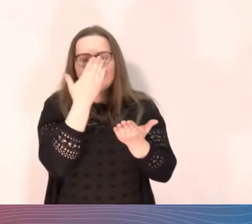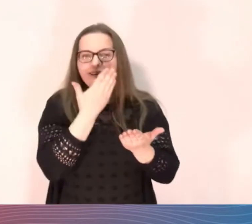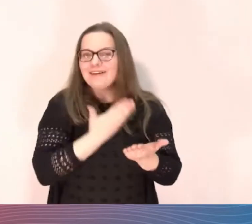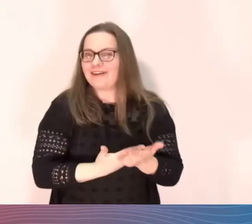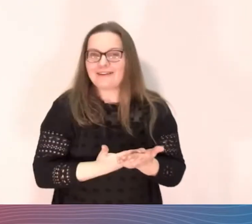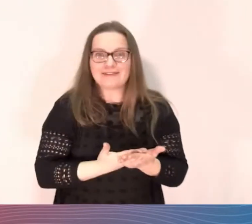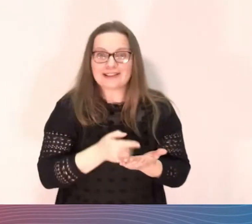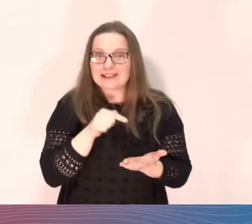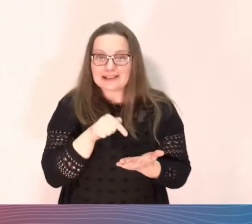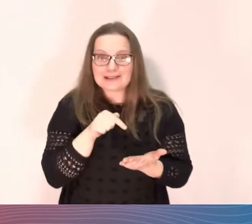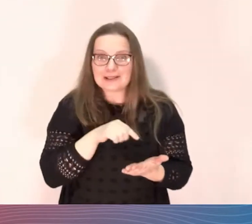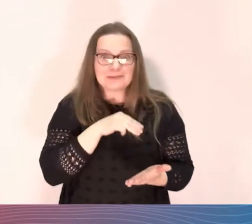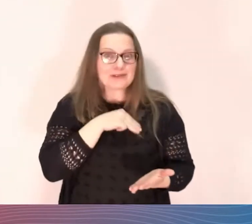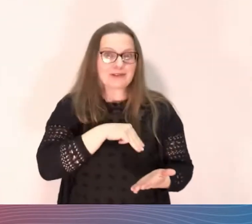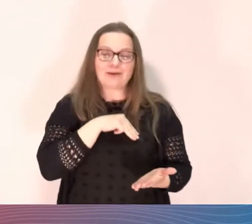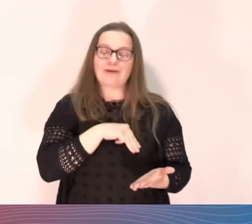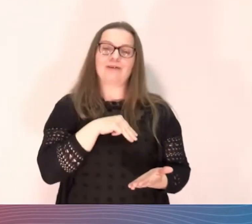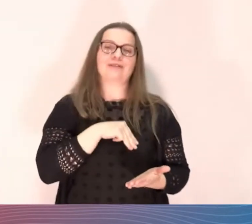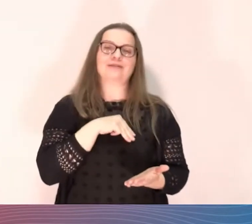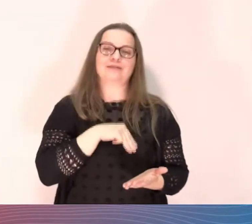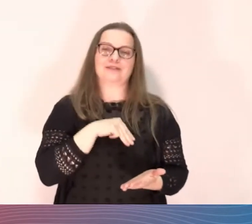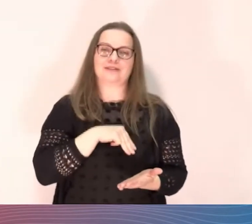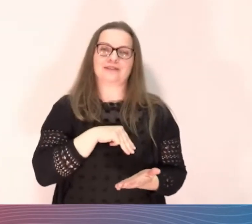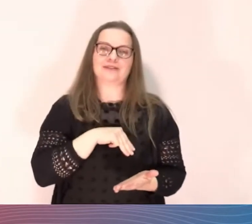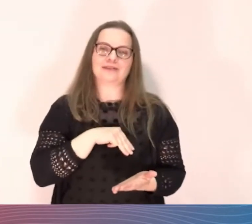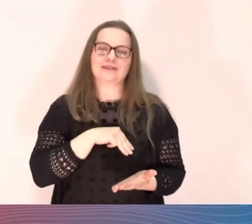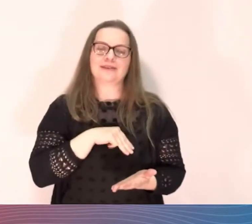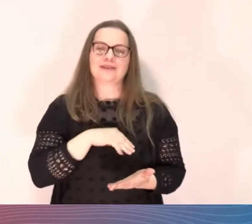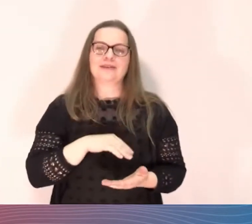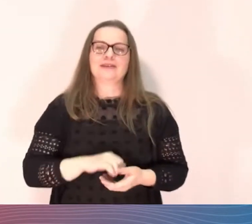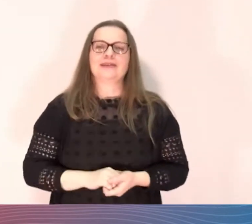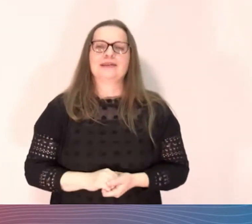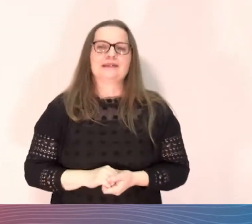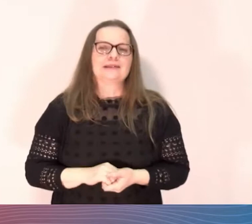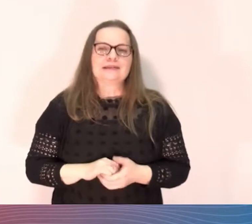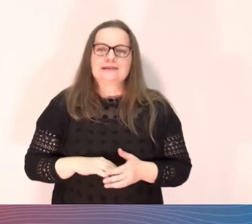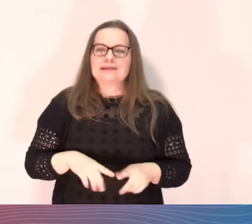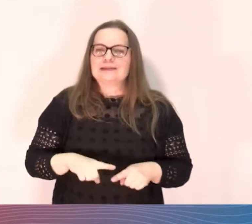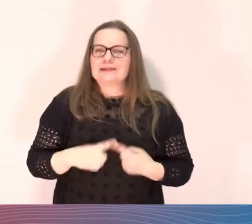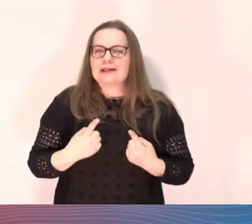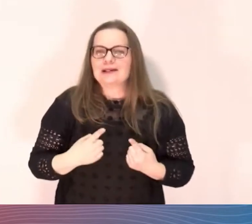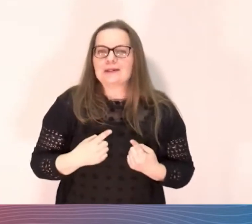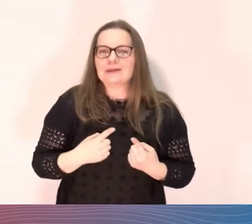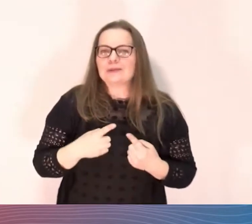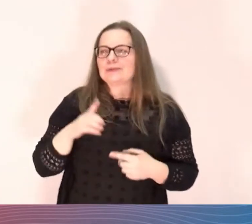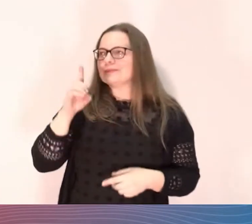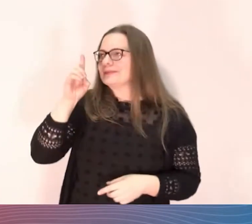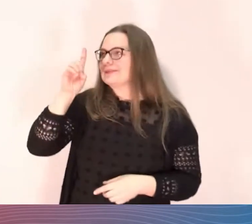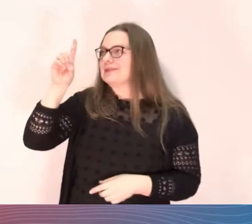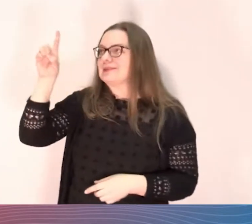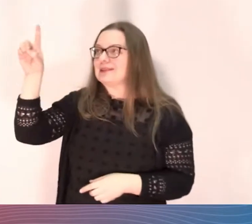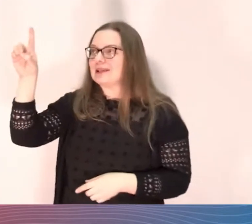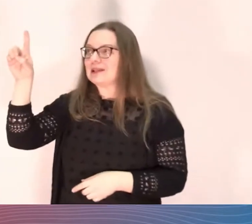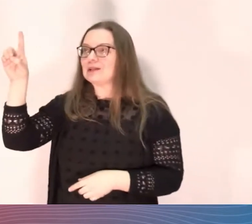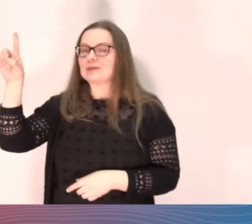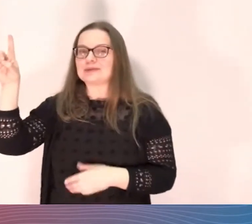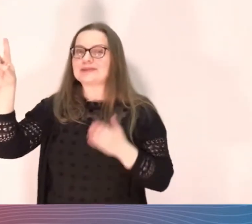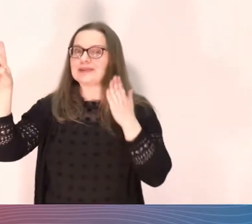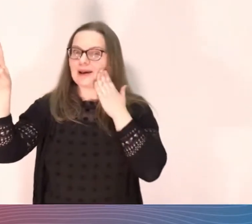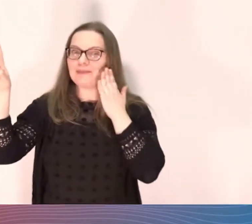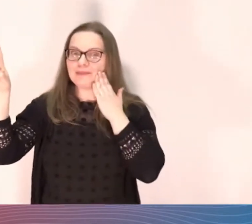pela misericórdia de Deus, a presciência de Deus foi acionada para